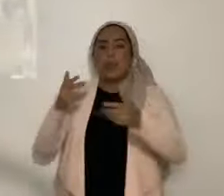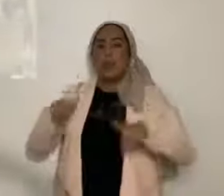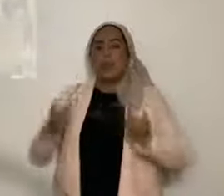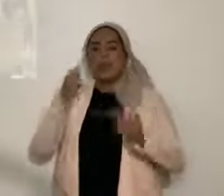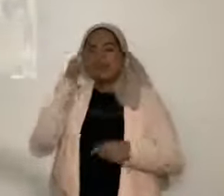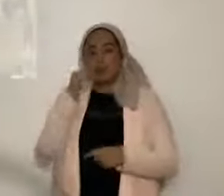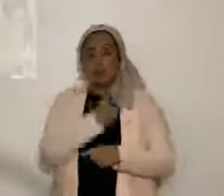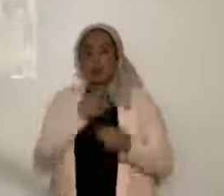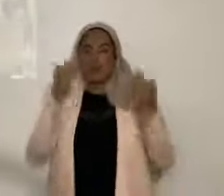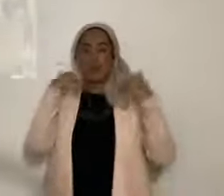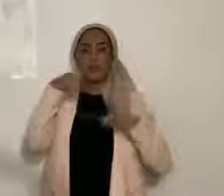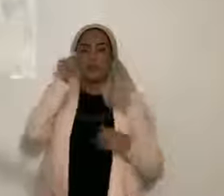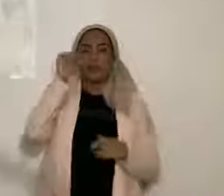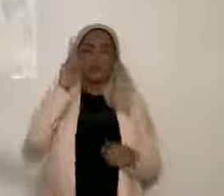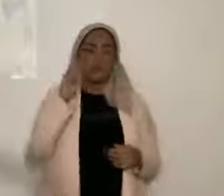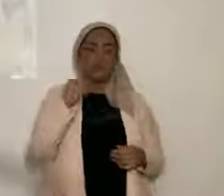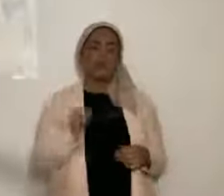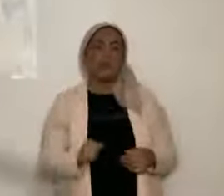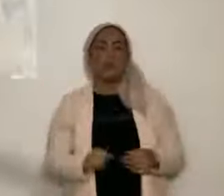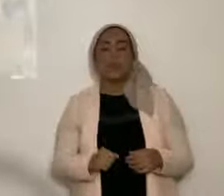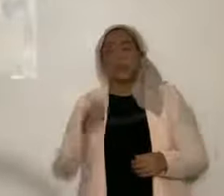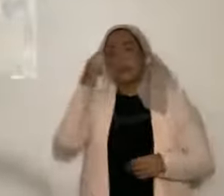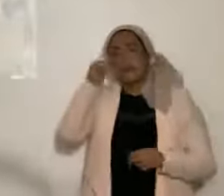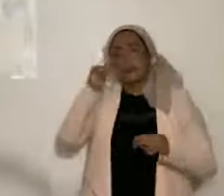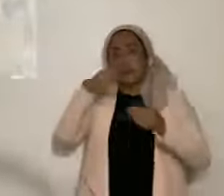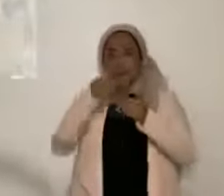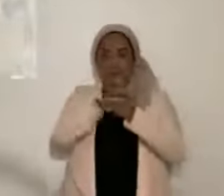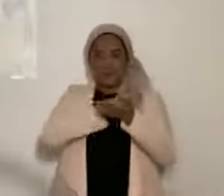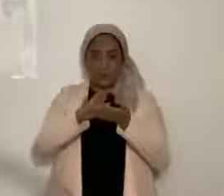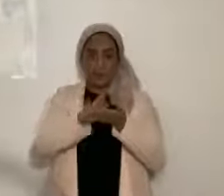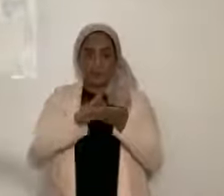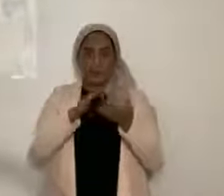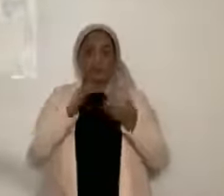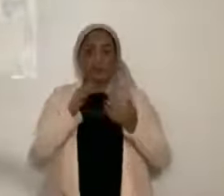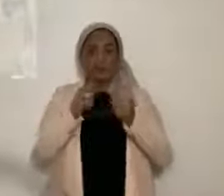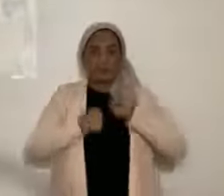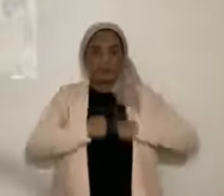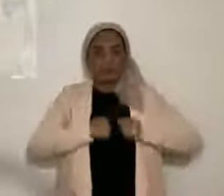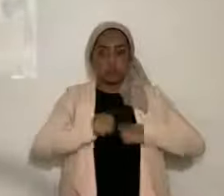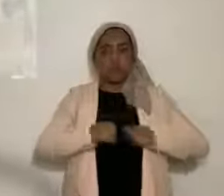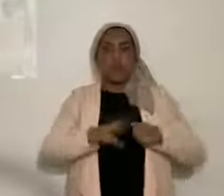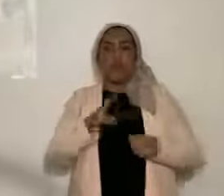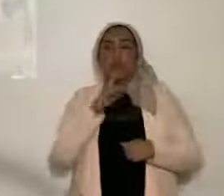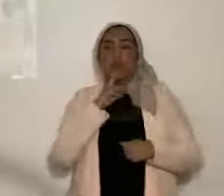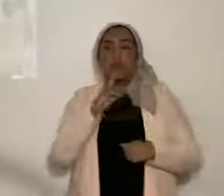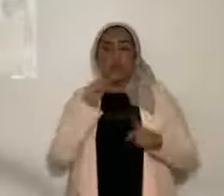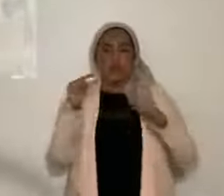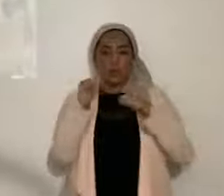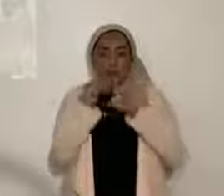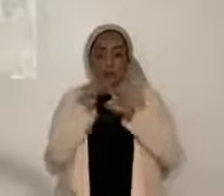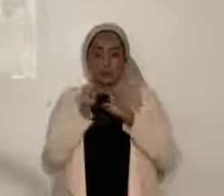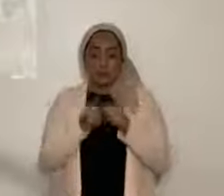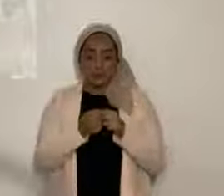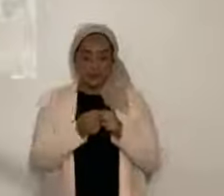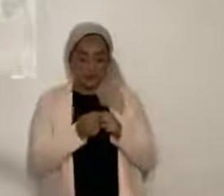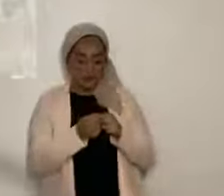nosotros. 26. Para santificarla, habiéndola purificado en el lavamiento del agua de la palabra, por la